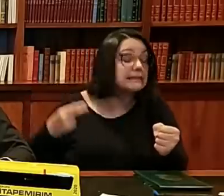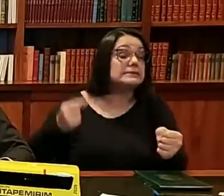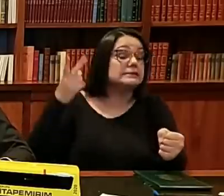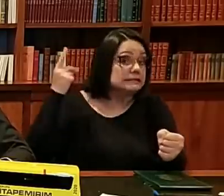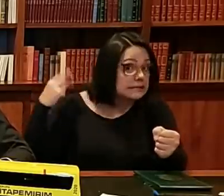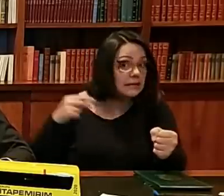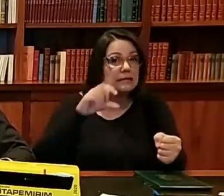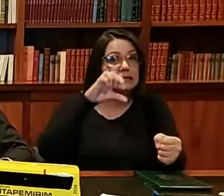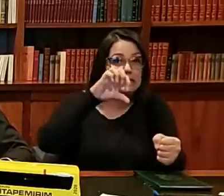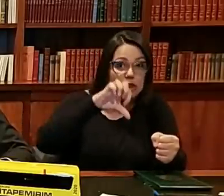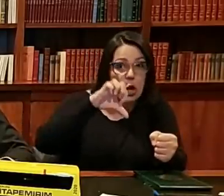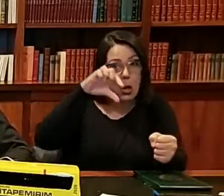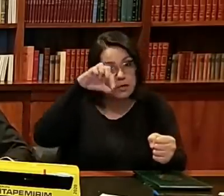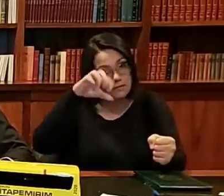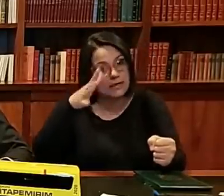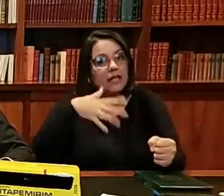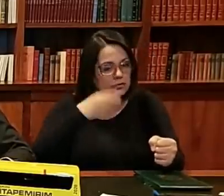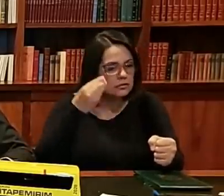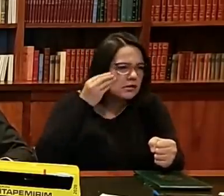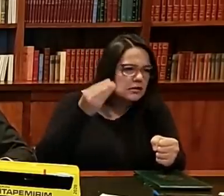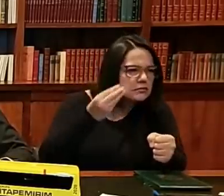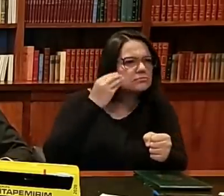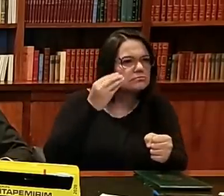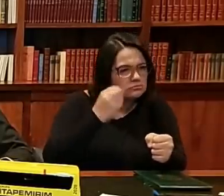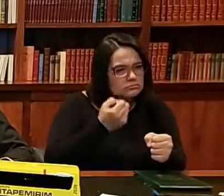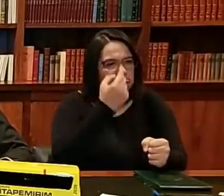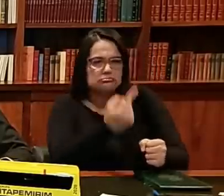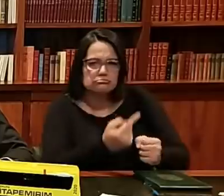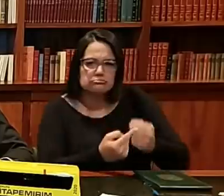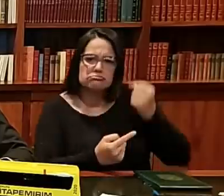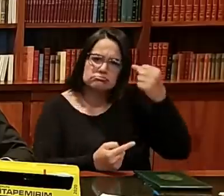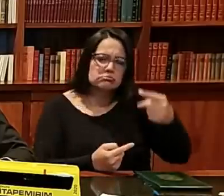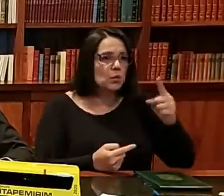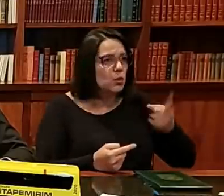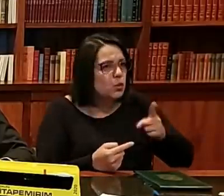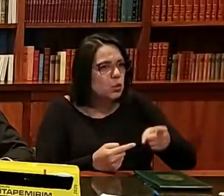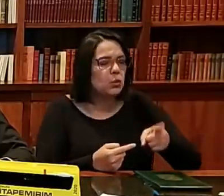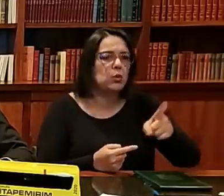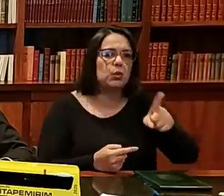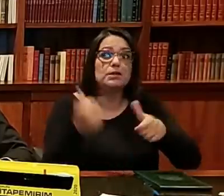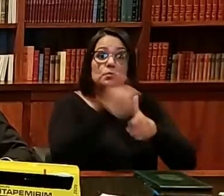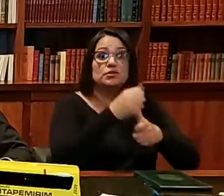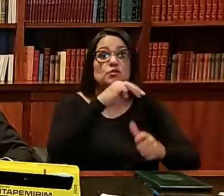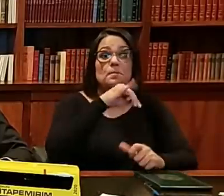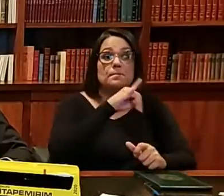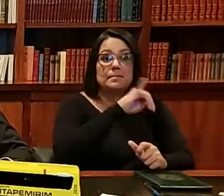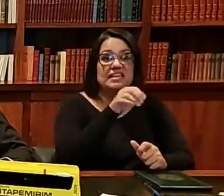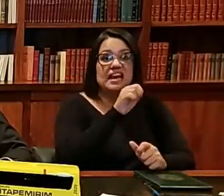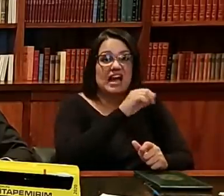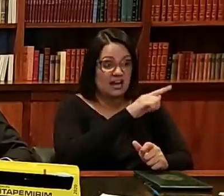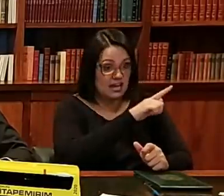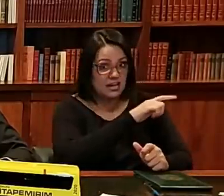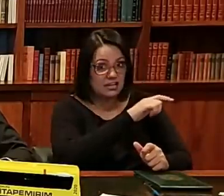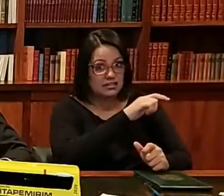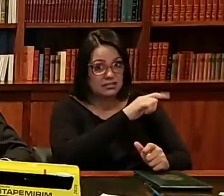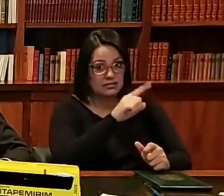na década de 90, eu fiz alguns voos para testar no lugar do Mirage, né, que iria substituir o Mirage. Agora, finalmente, depois de todo esse tempo,